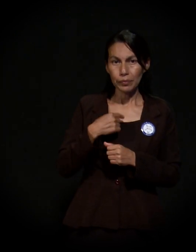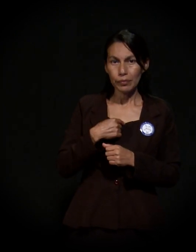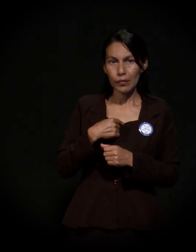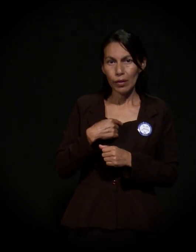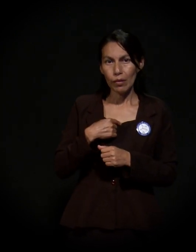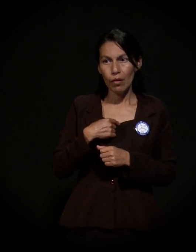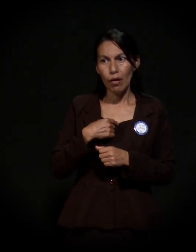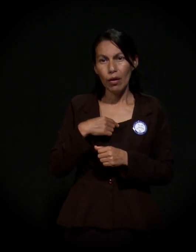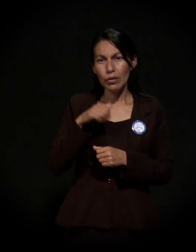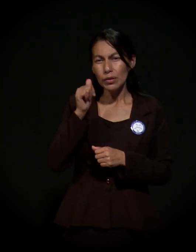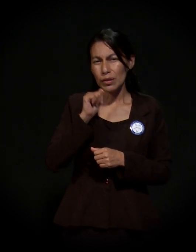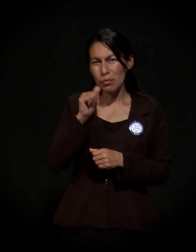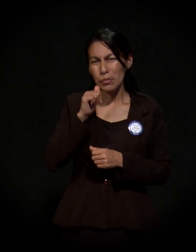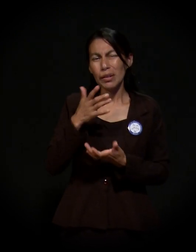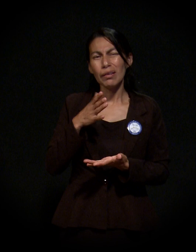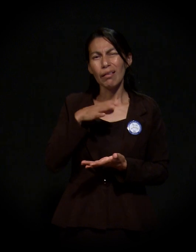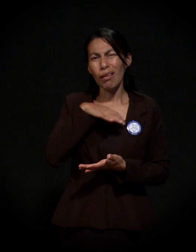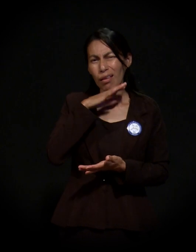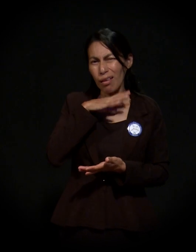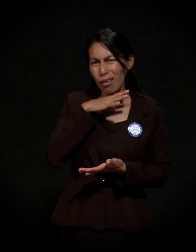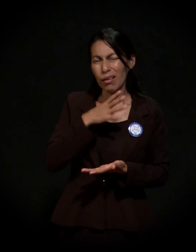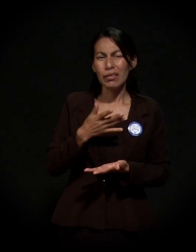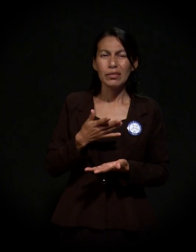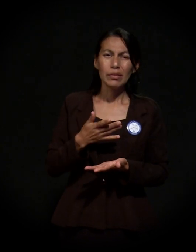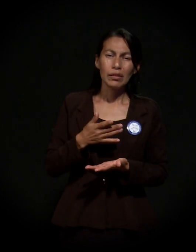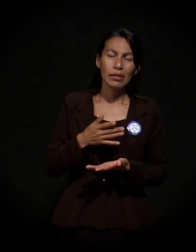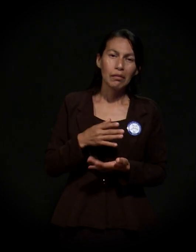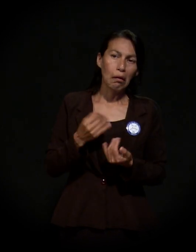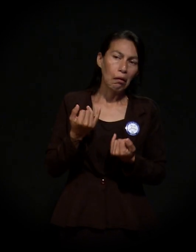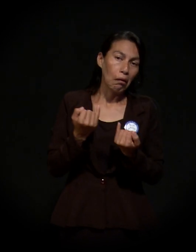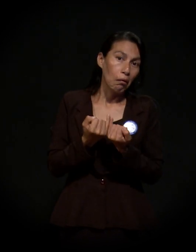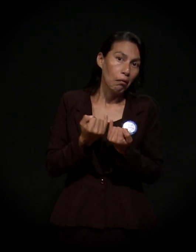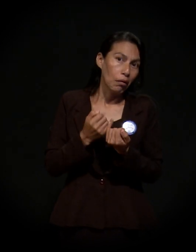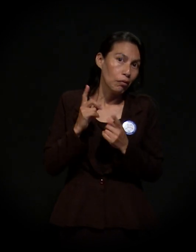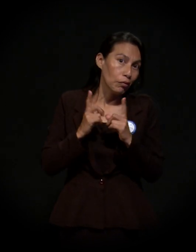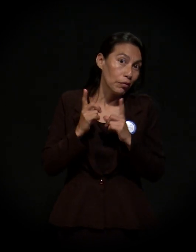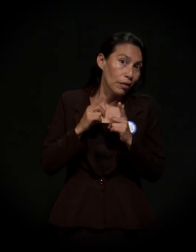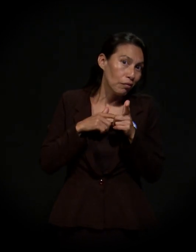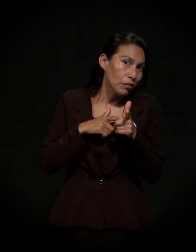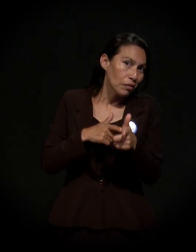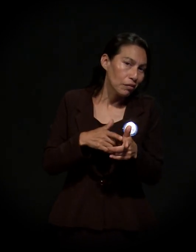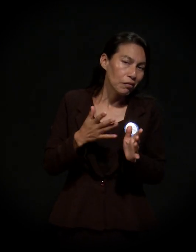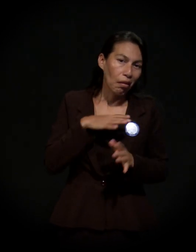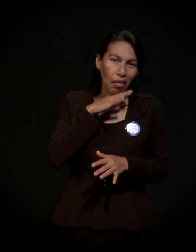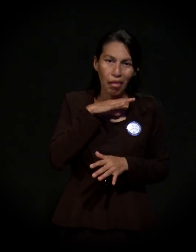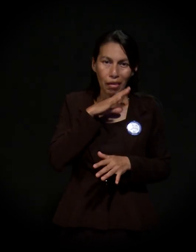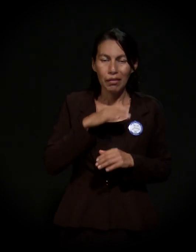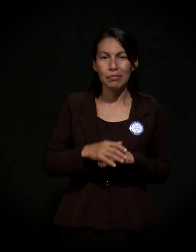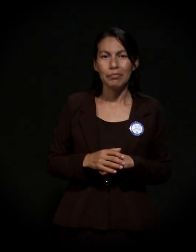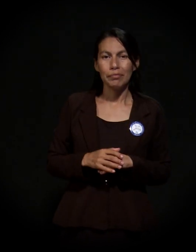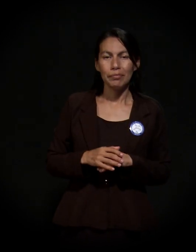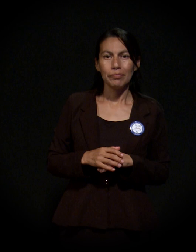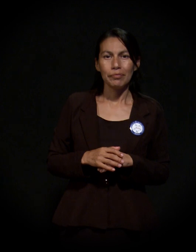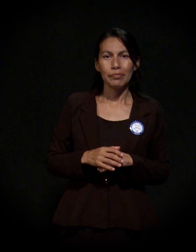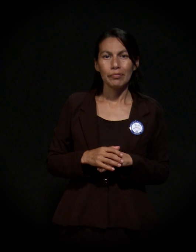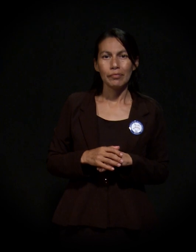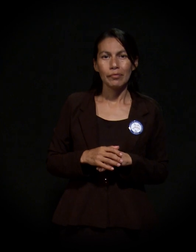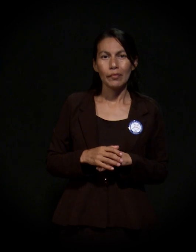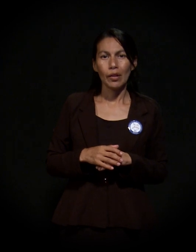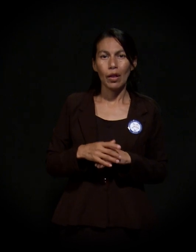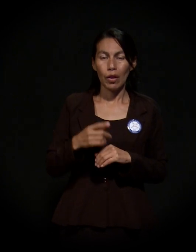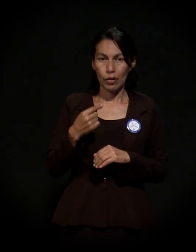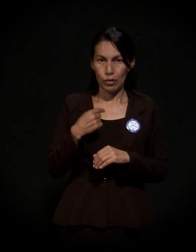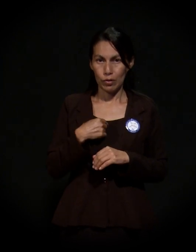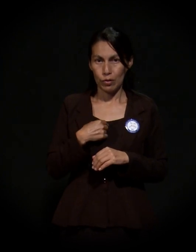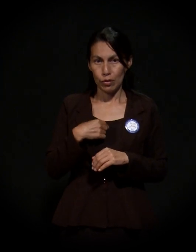poco despistada y a lo mejor todavía sigo siendo. Despistada en el sentido de no